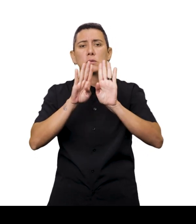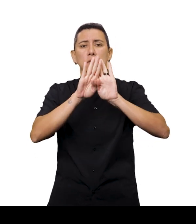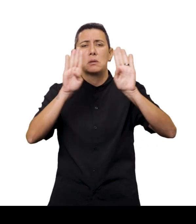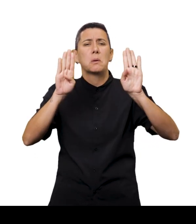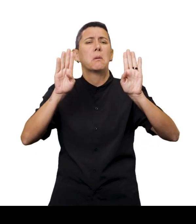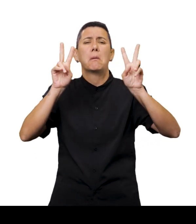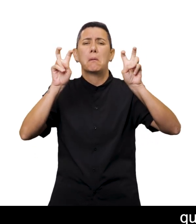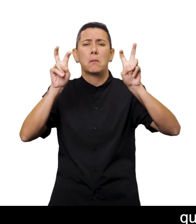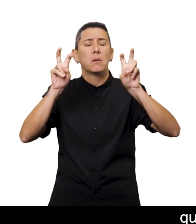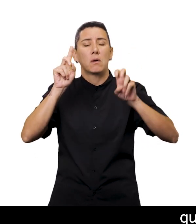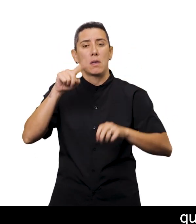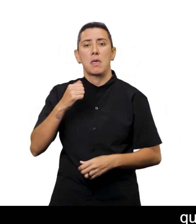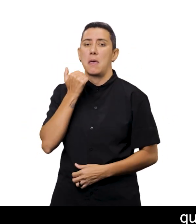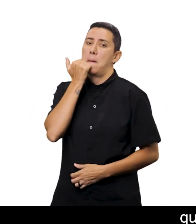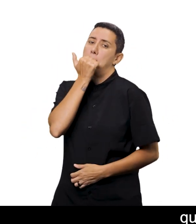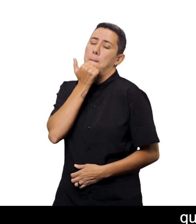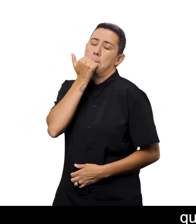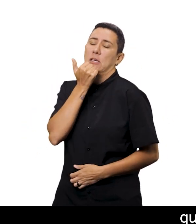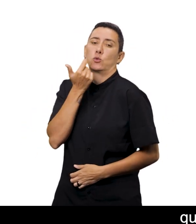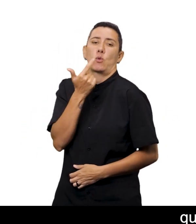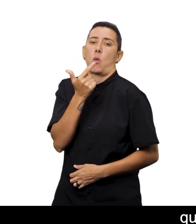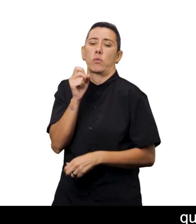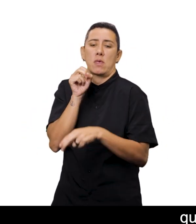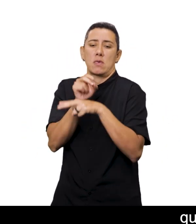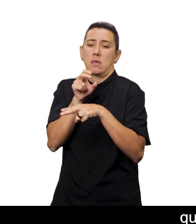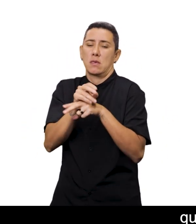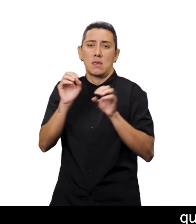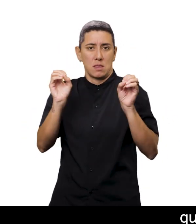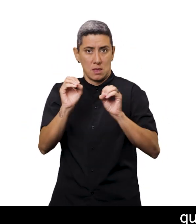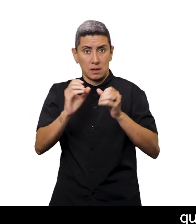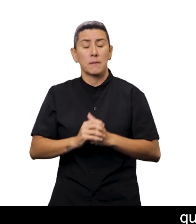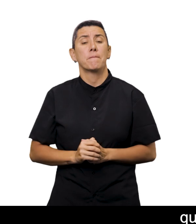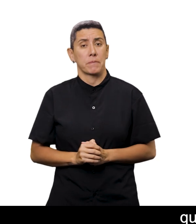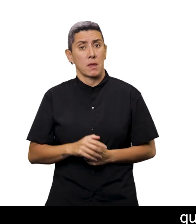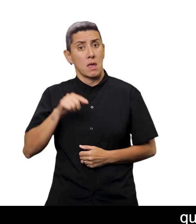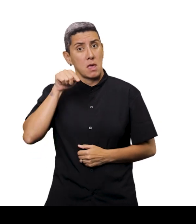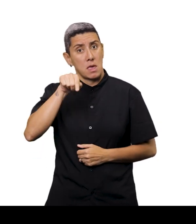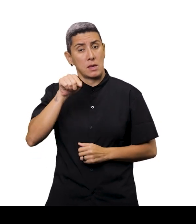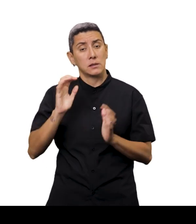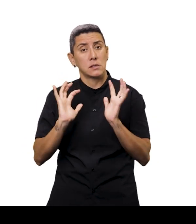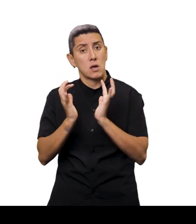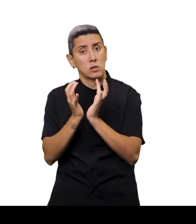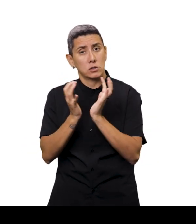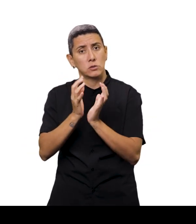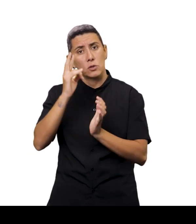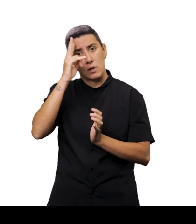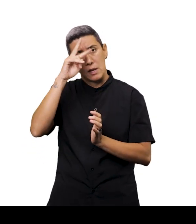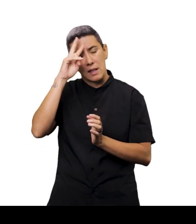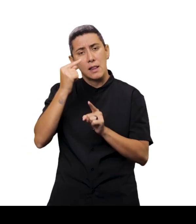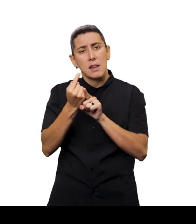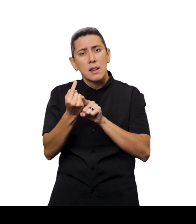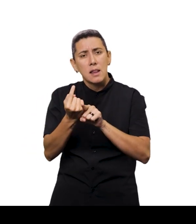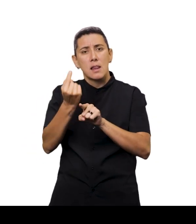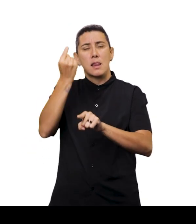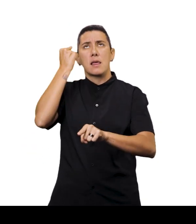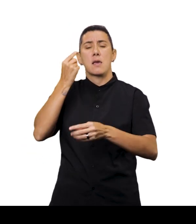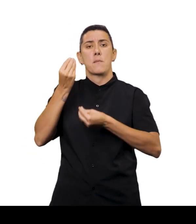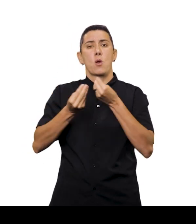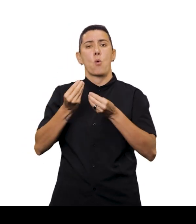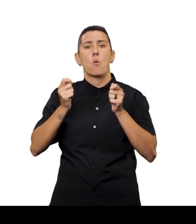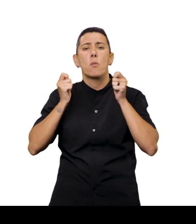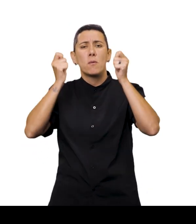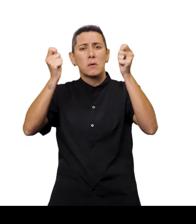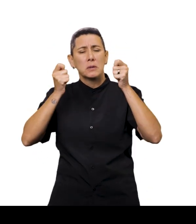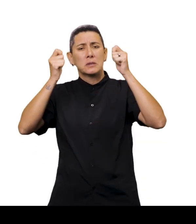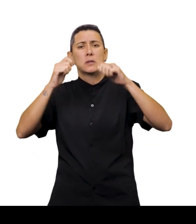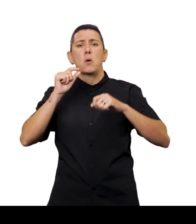do coletivo que reinterpreta o clássico Peso não transmite, em português Beijo não transmite,